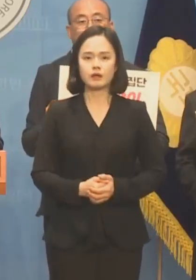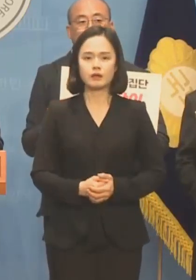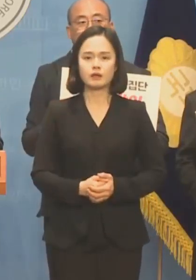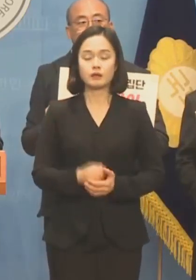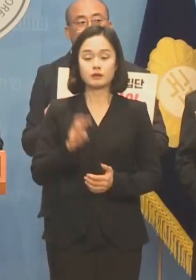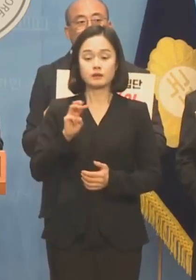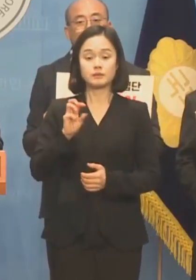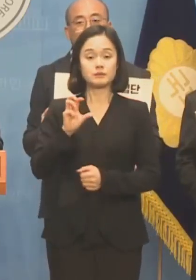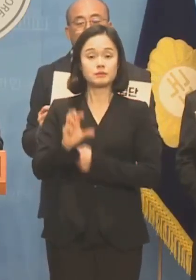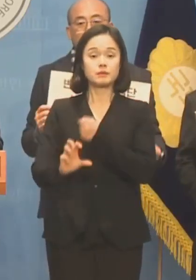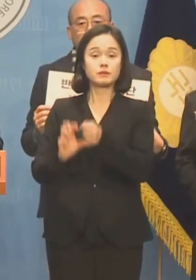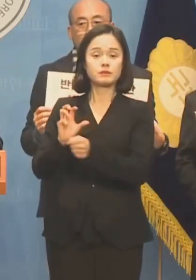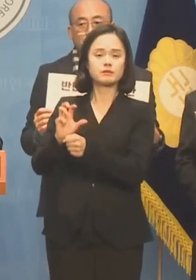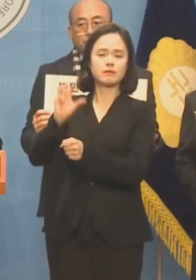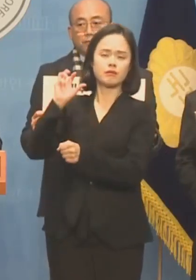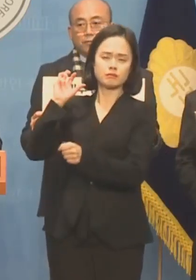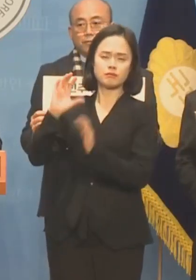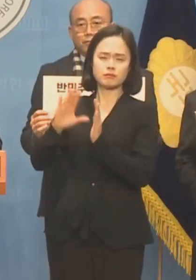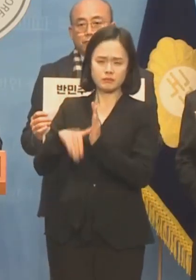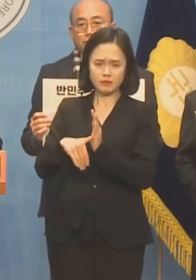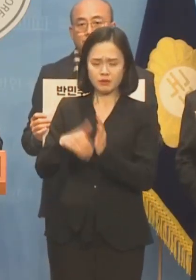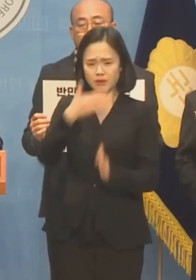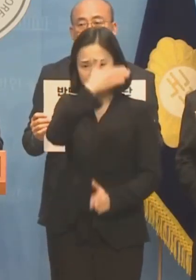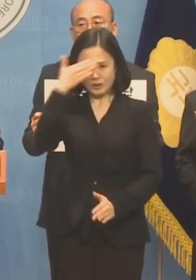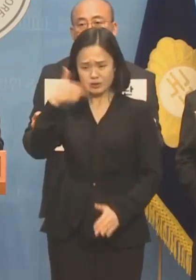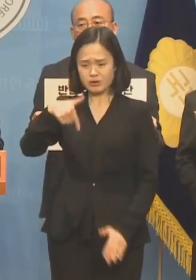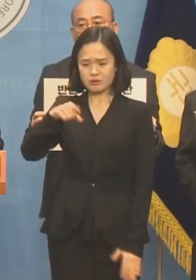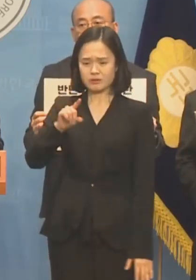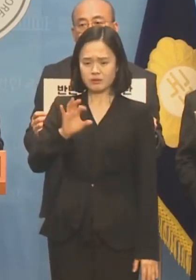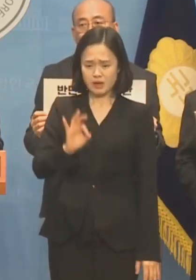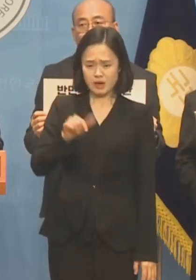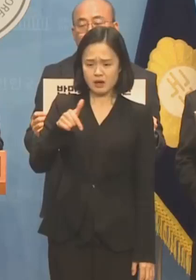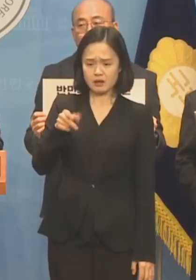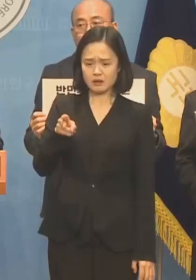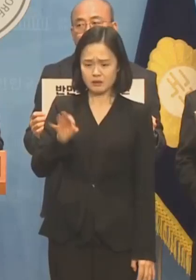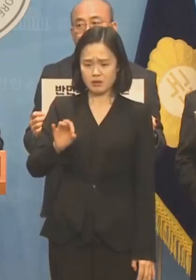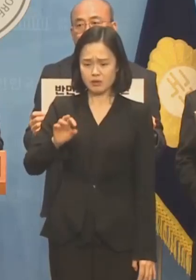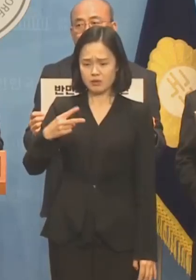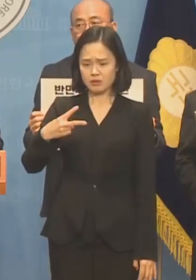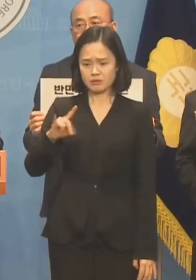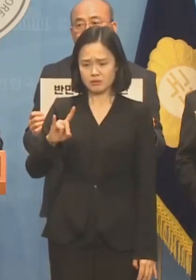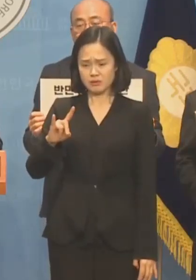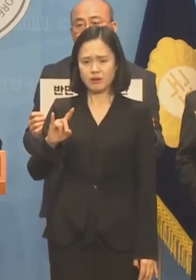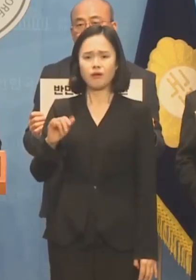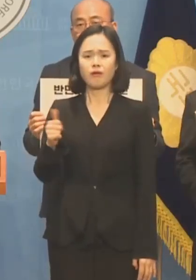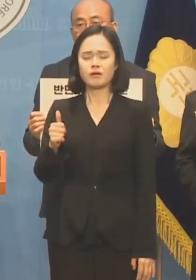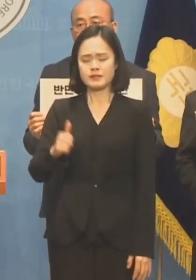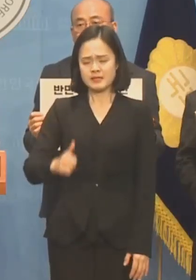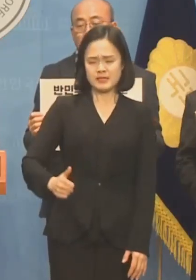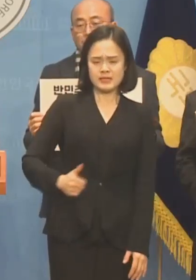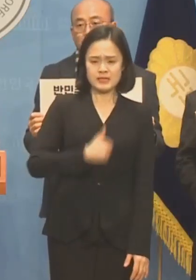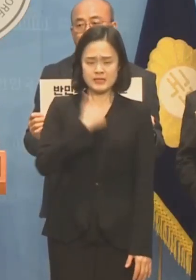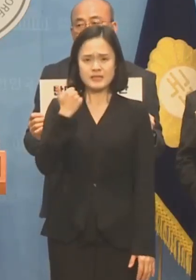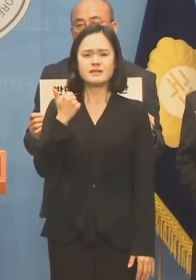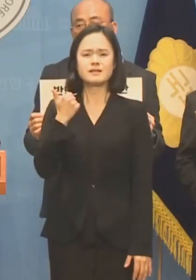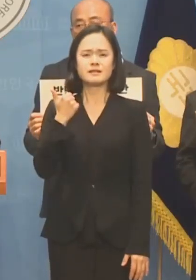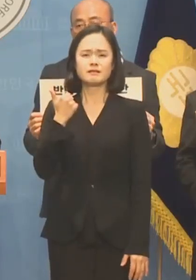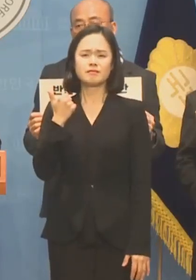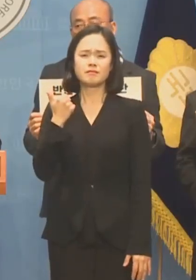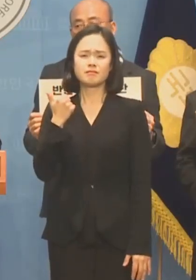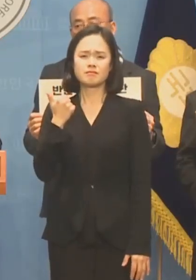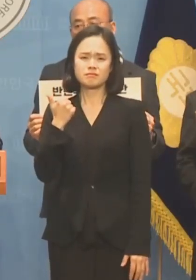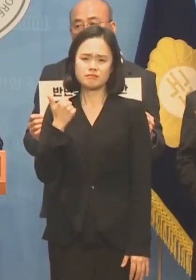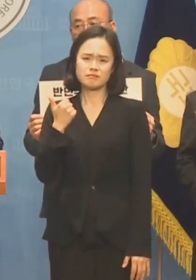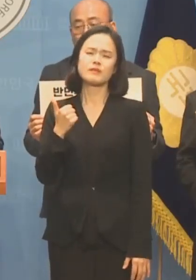청년 강경대를 분노케 한 윤석열과 그 윤석열을 감싸고자 하는 김민전